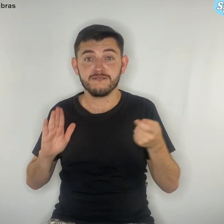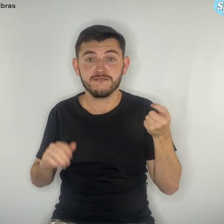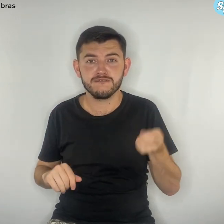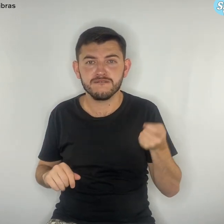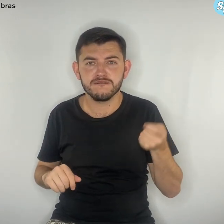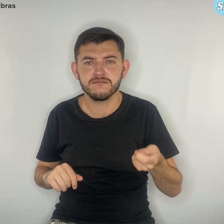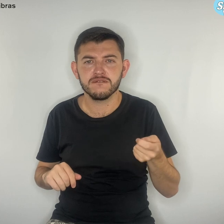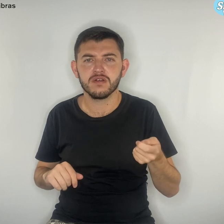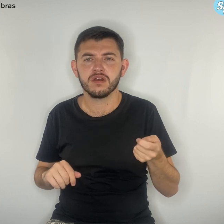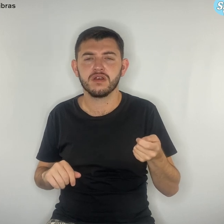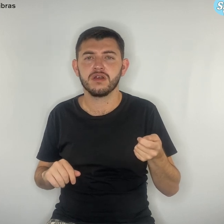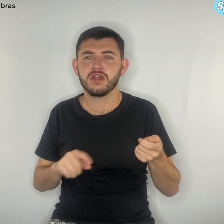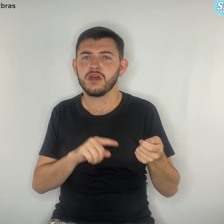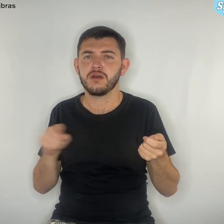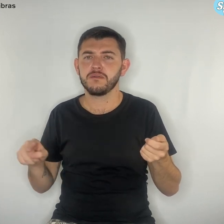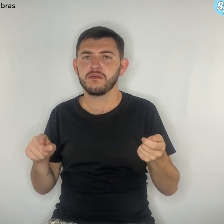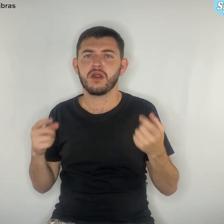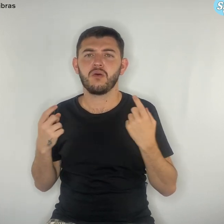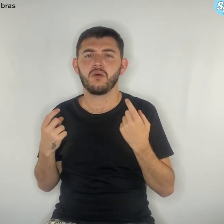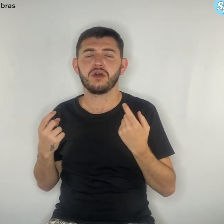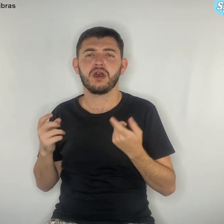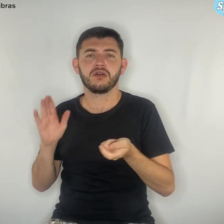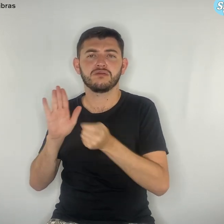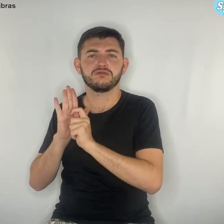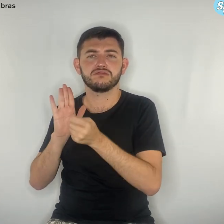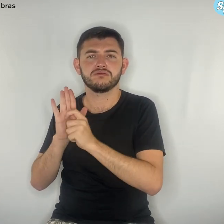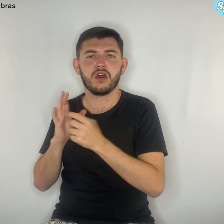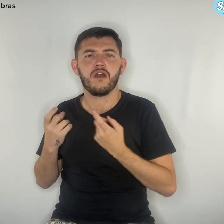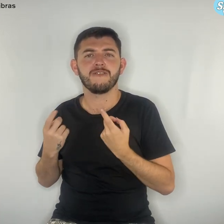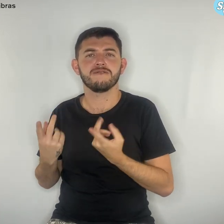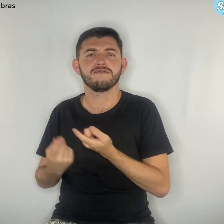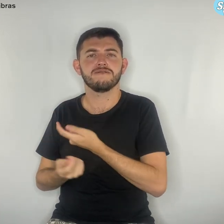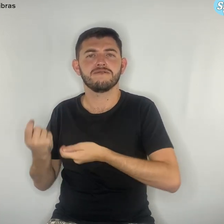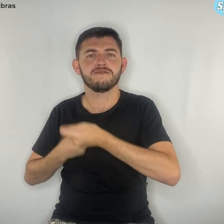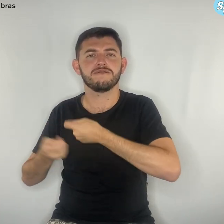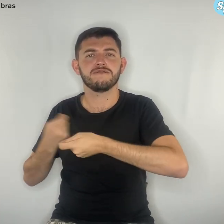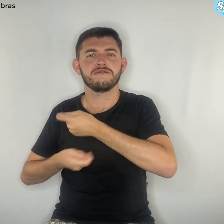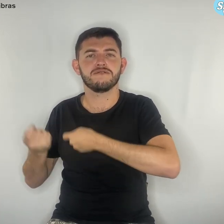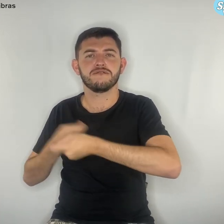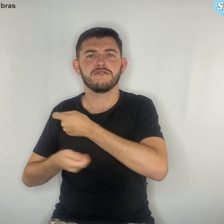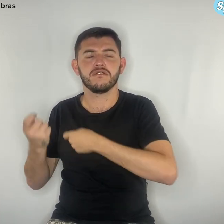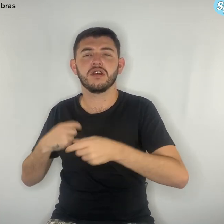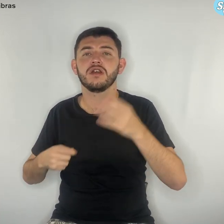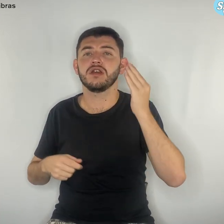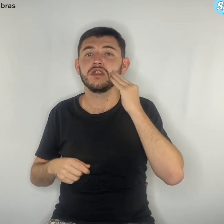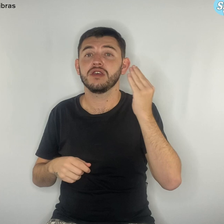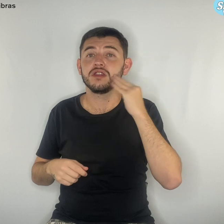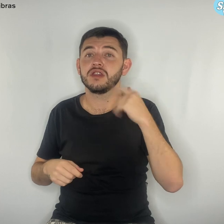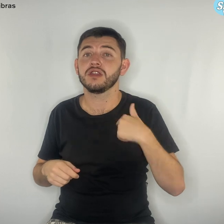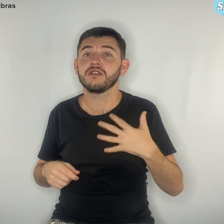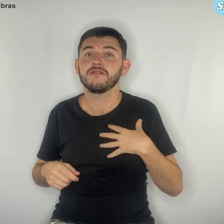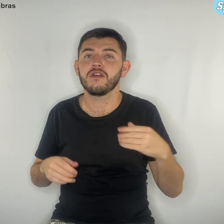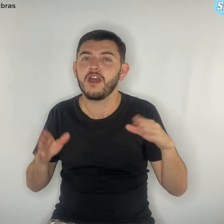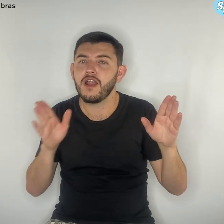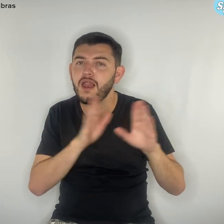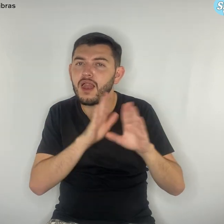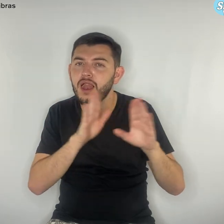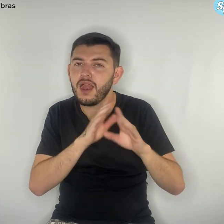um traficante de drogas que tenta sequestrar e levar os nossos filhos para o mundo do